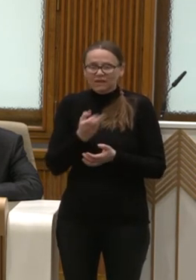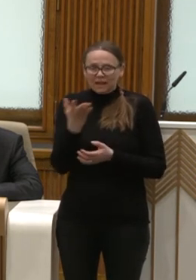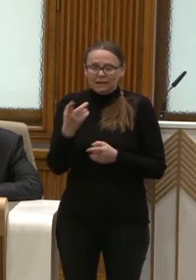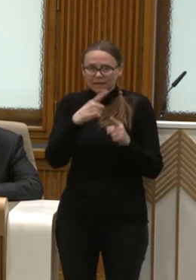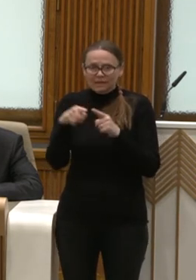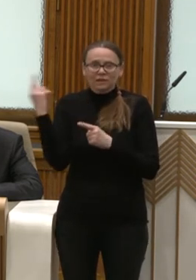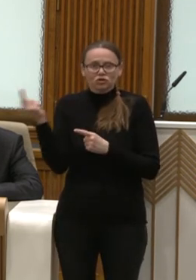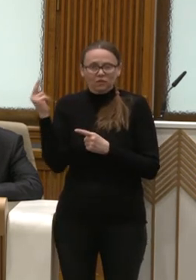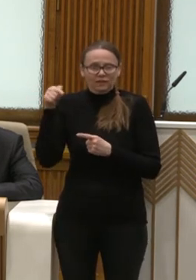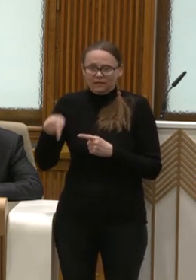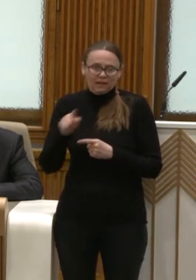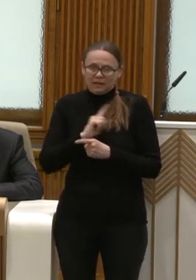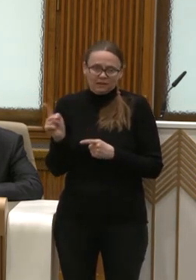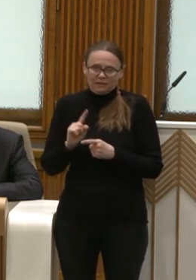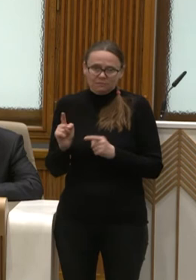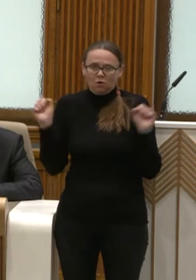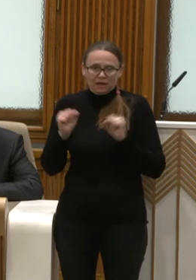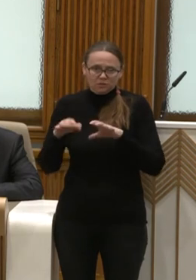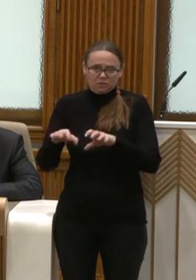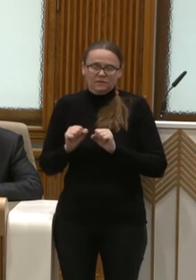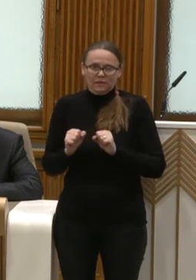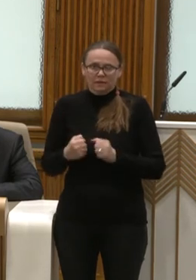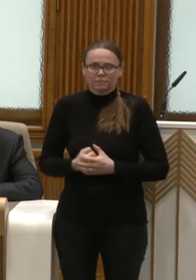tega nismo resno vzeli.